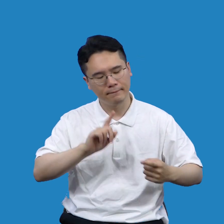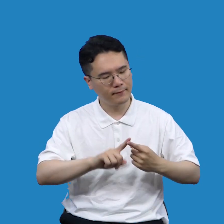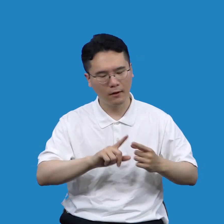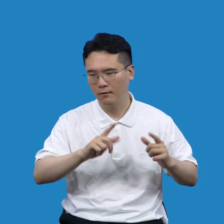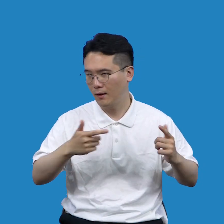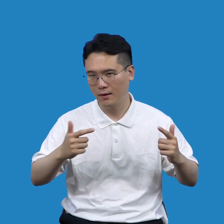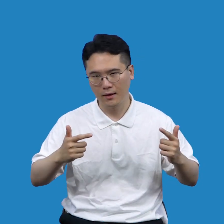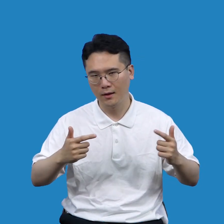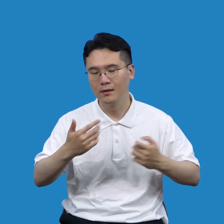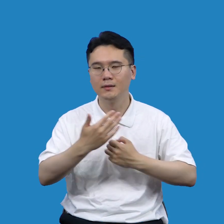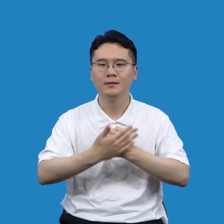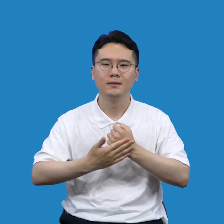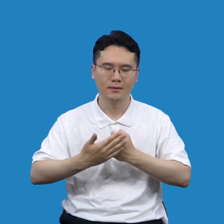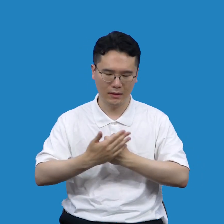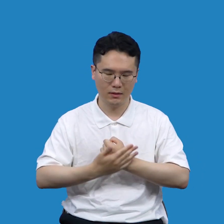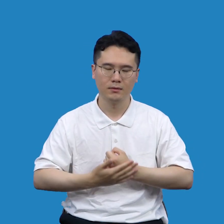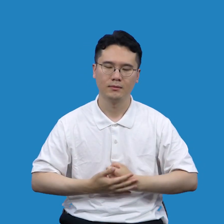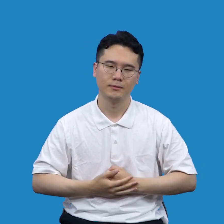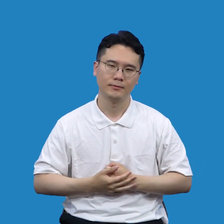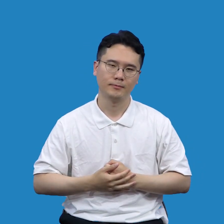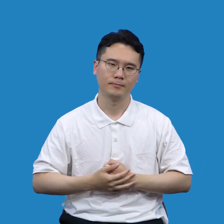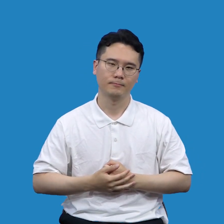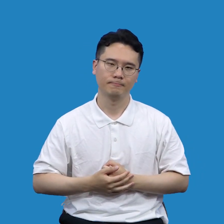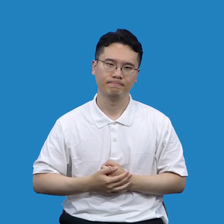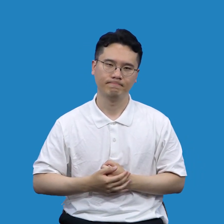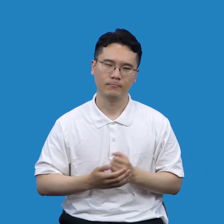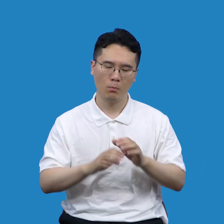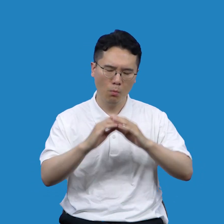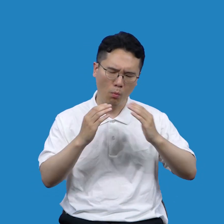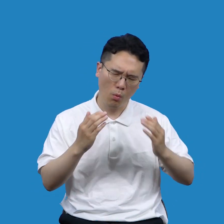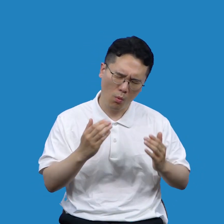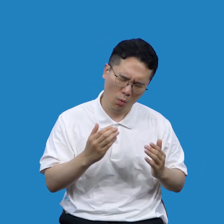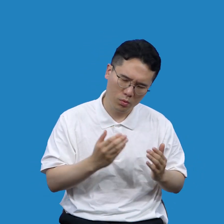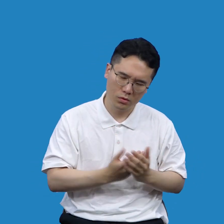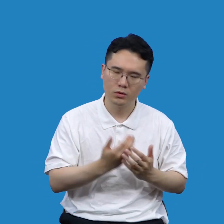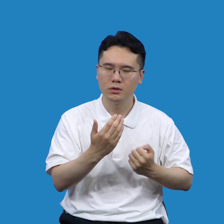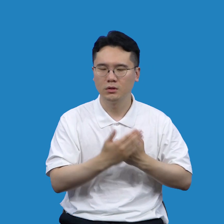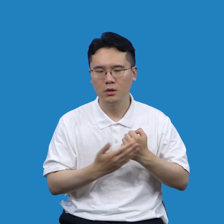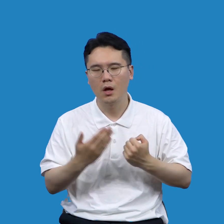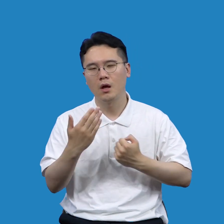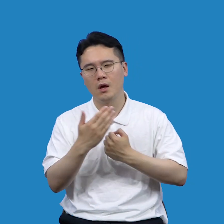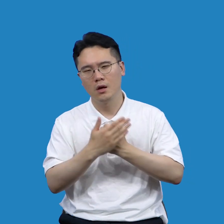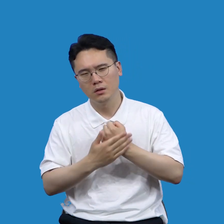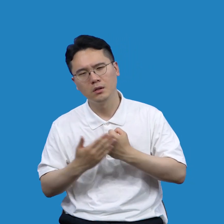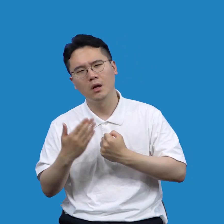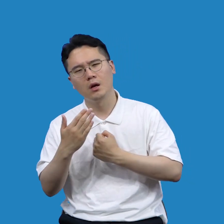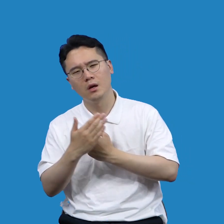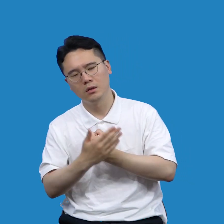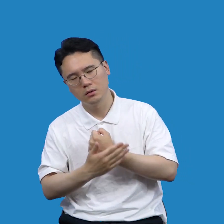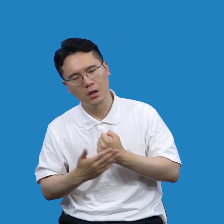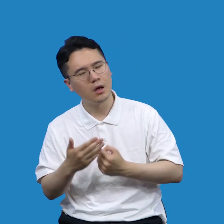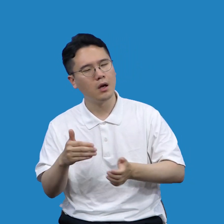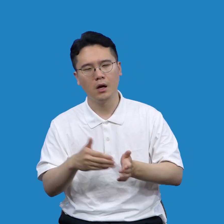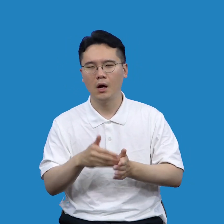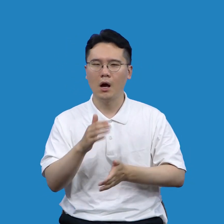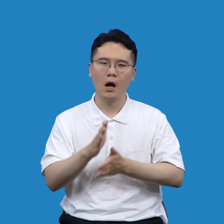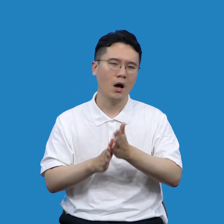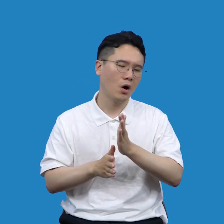것 아니라 은혜였어. 모든 것이 은혜, 은혜, 은혜, 한없는